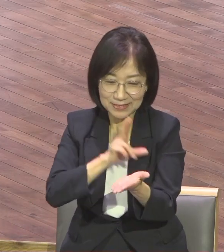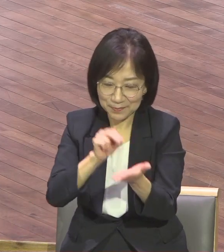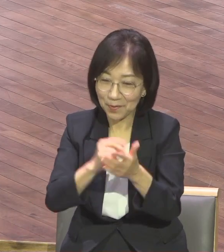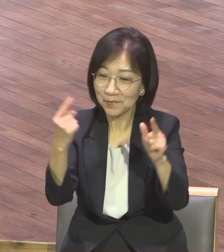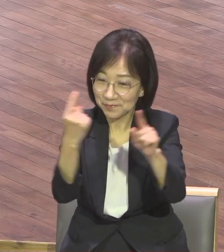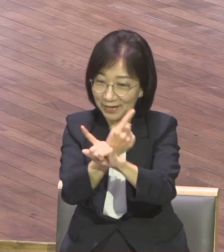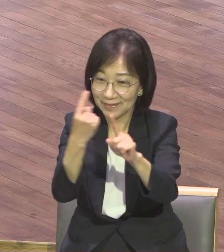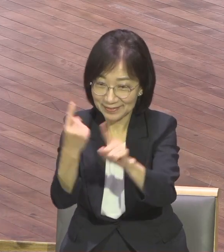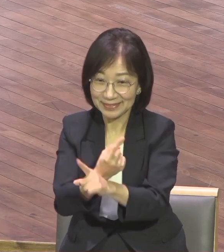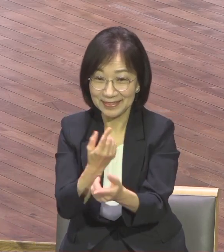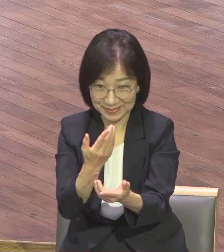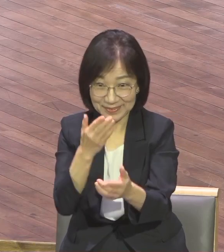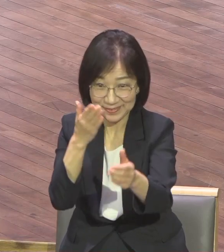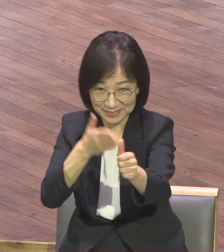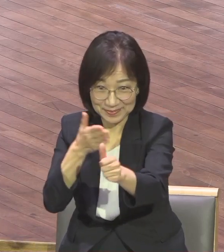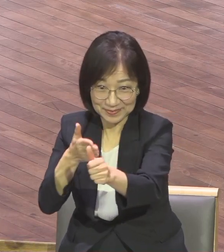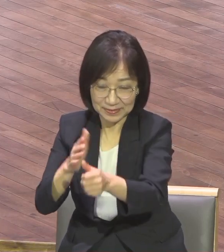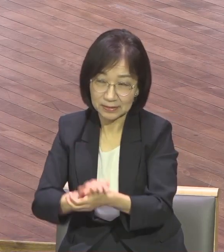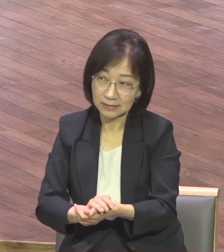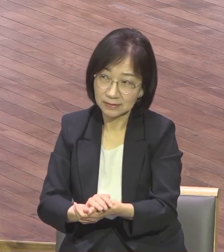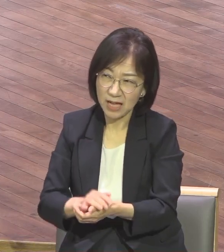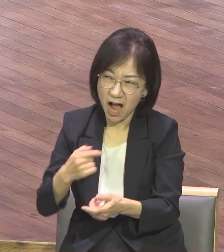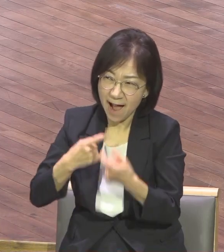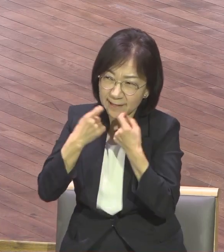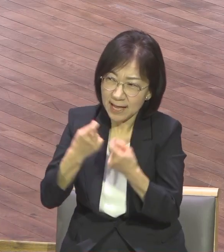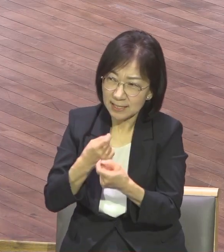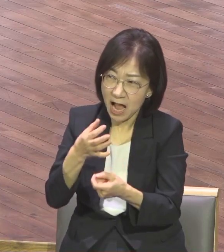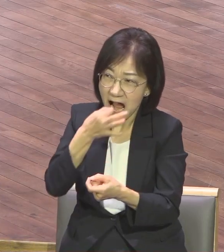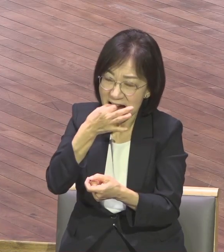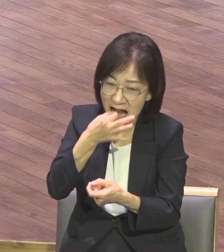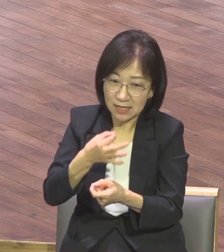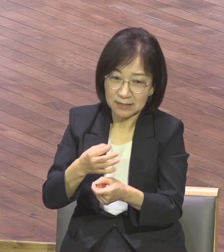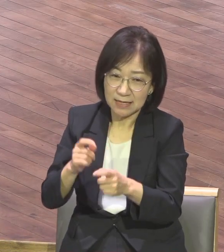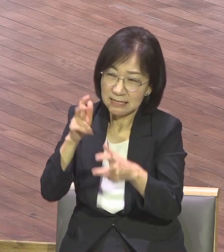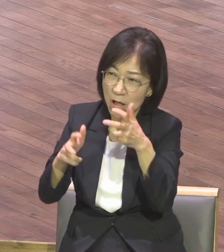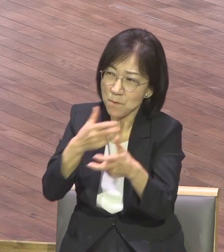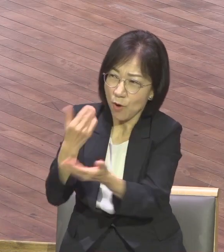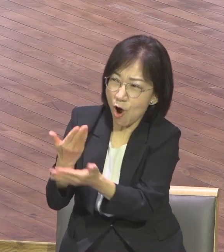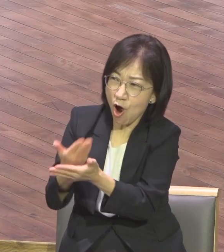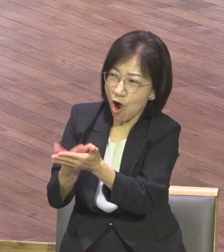바랍니다. 주여 내 사업을 축복 알고 계세요 그거다. 그럼 구하지도 말아 그런 거.